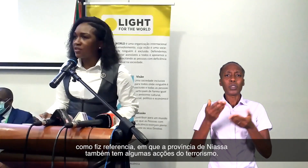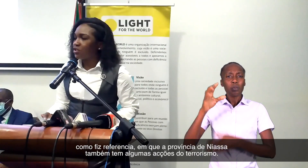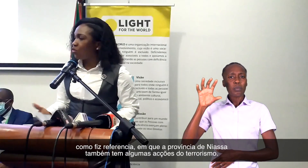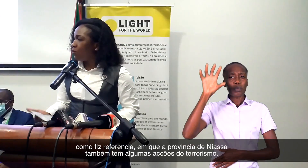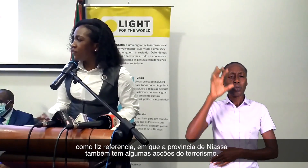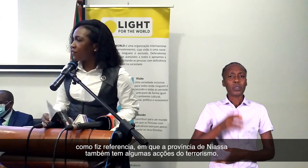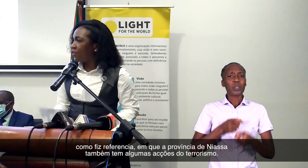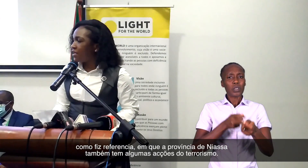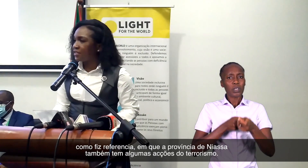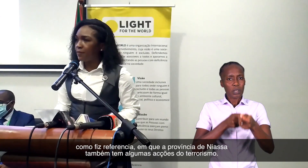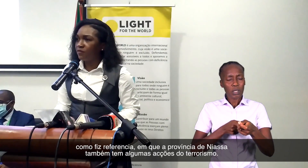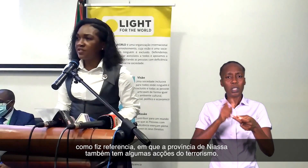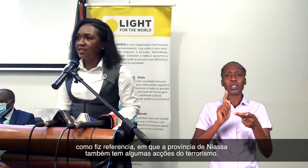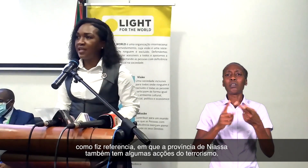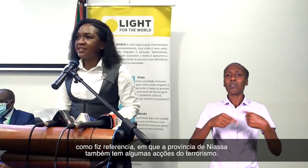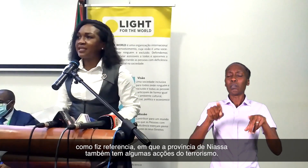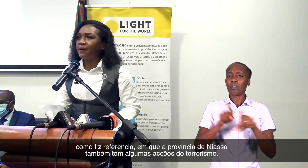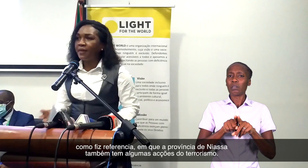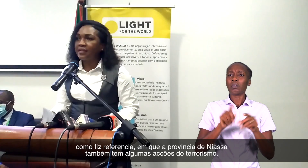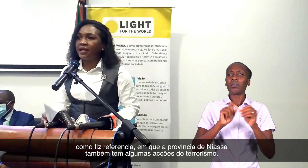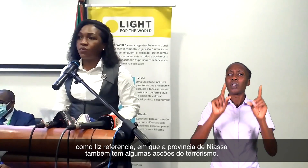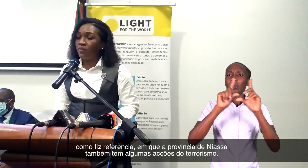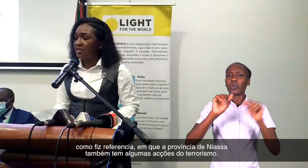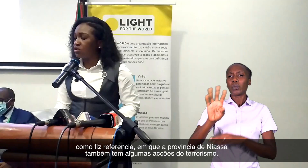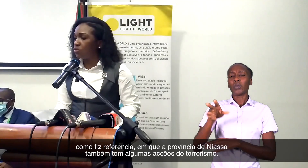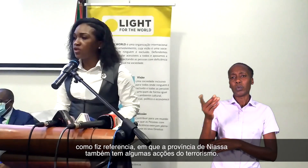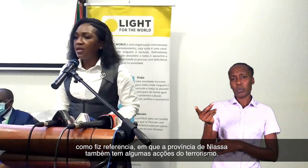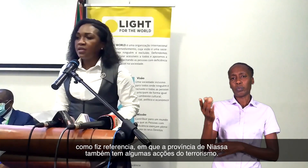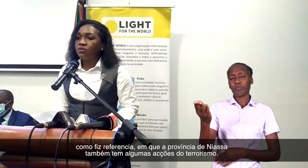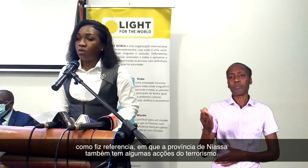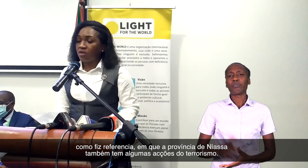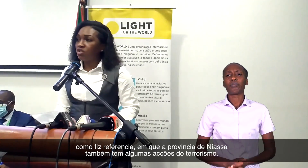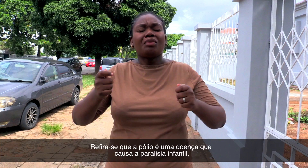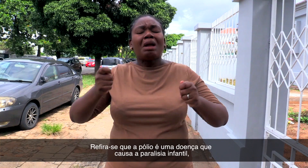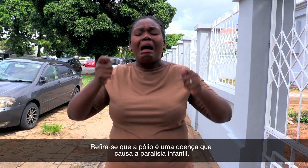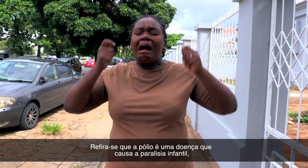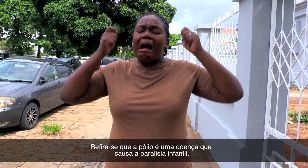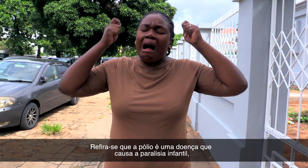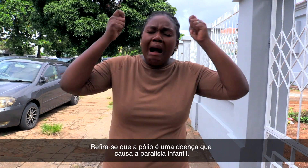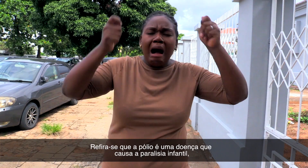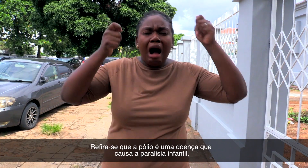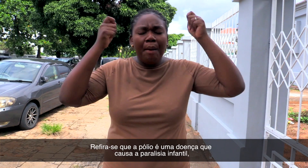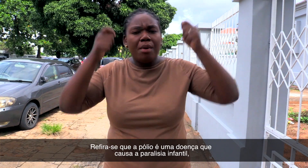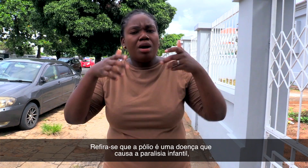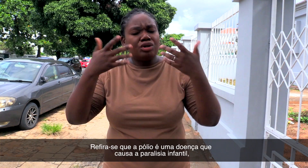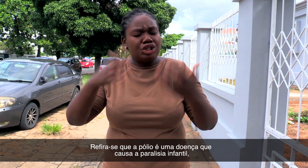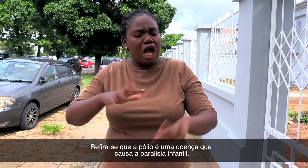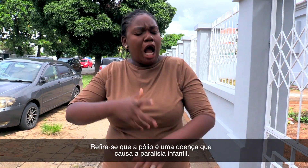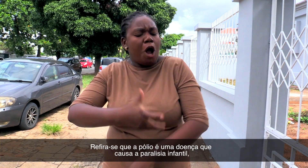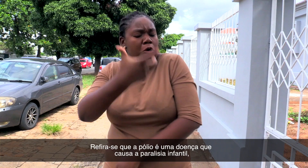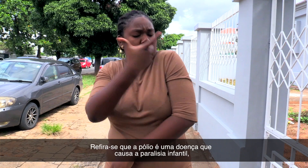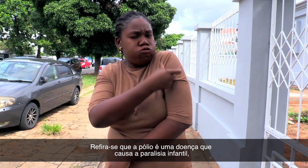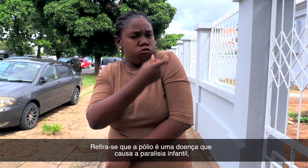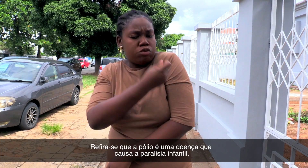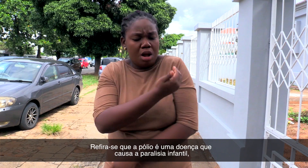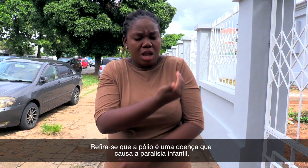num contexto, como fez referência, que a província de Niassa também tem algumas ações do terrorismo. Refira-se que a polio é uma